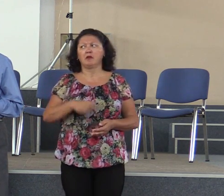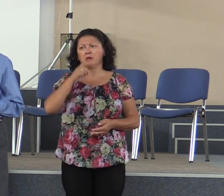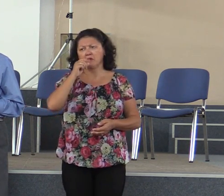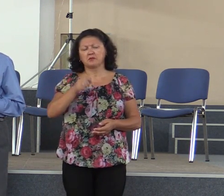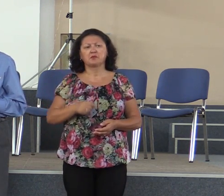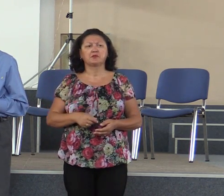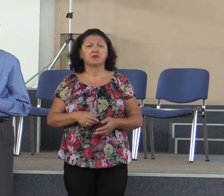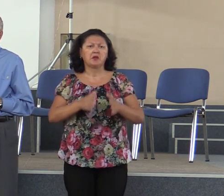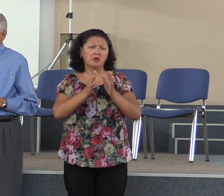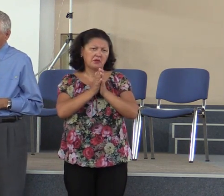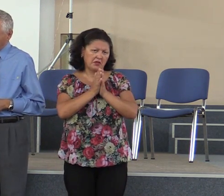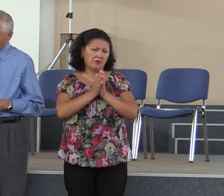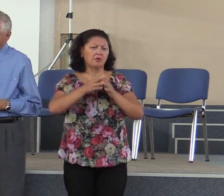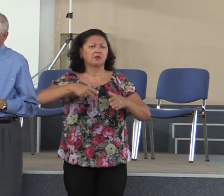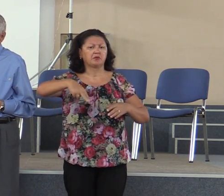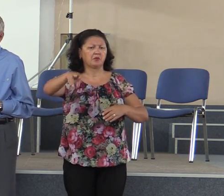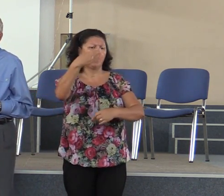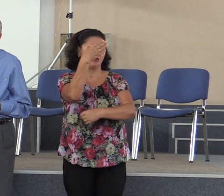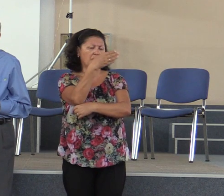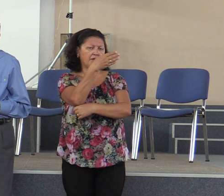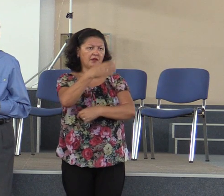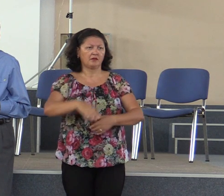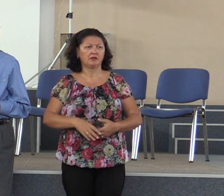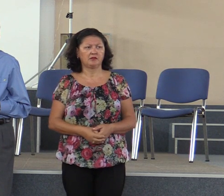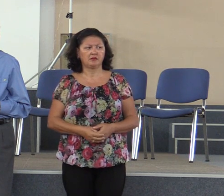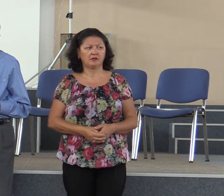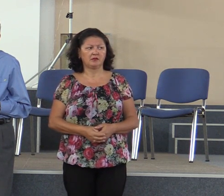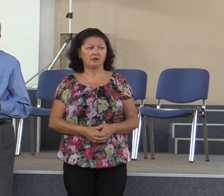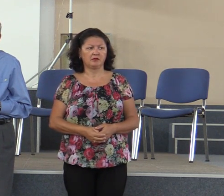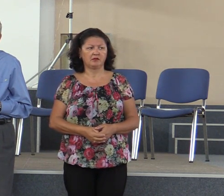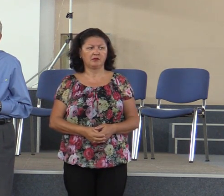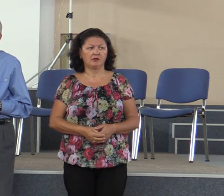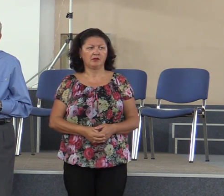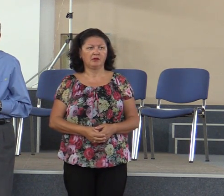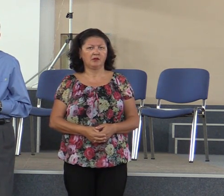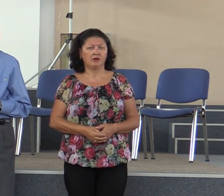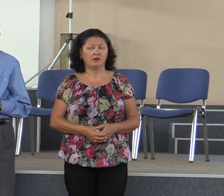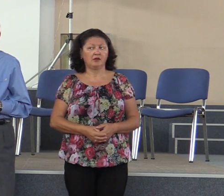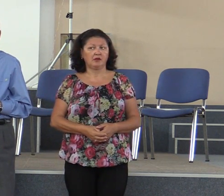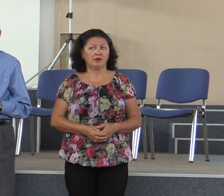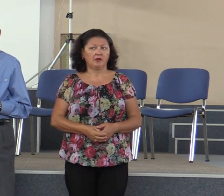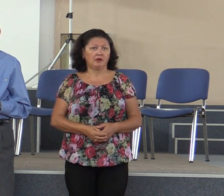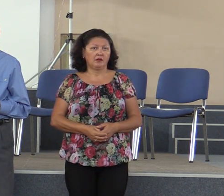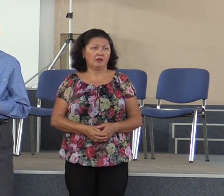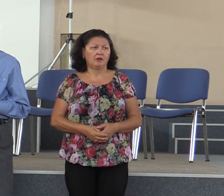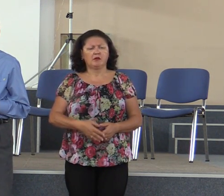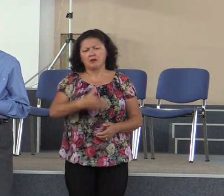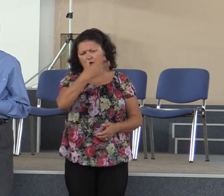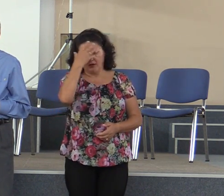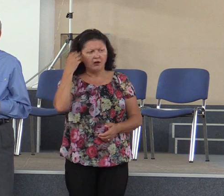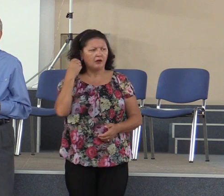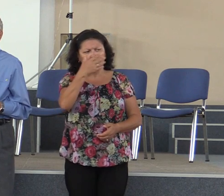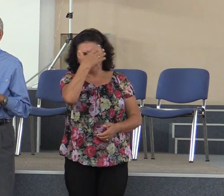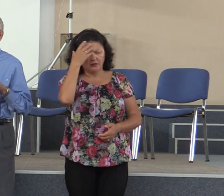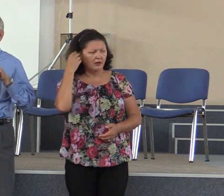te rog, ia-mă la un tumor la un hotel. It was hot and every window was rolled down. Era foarte cald în vara